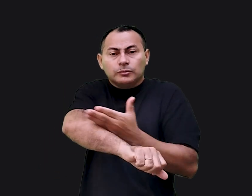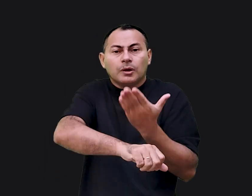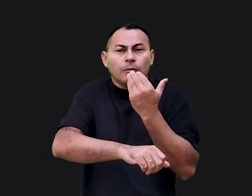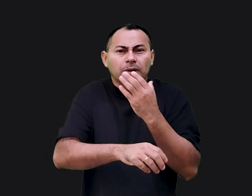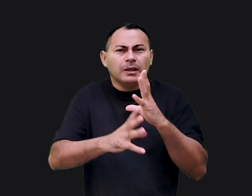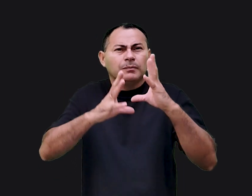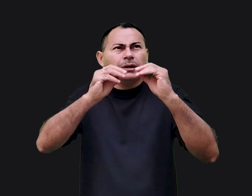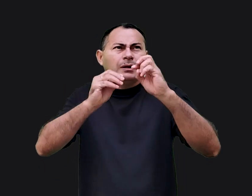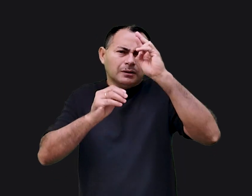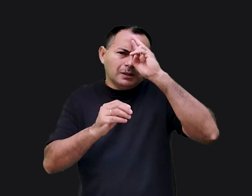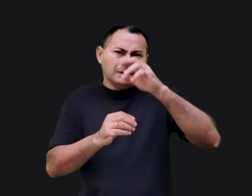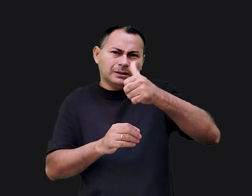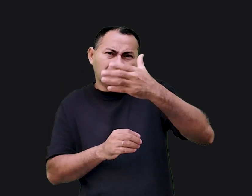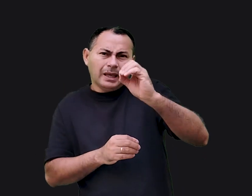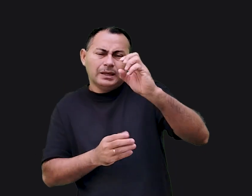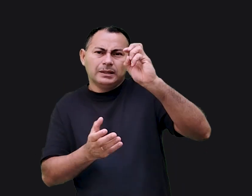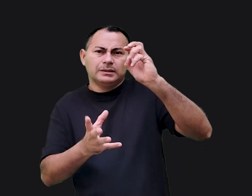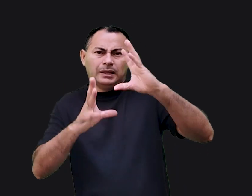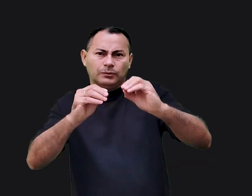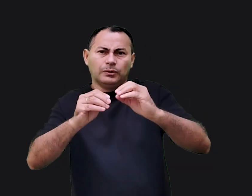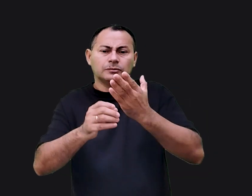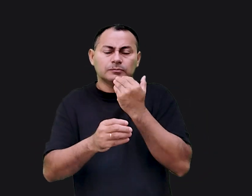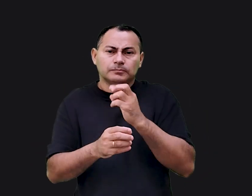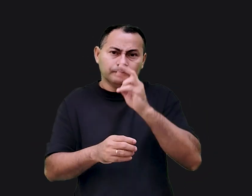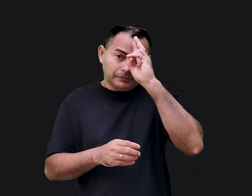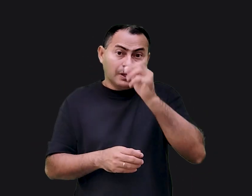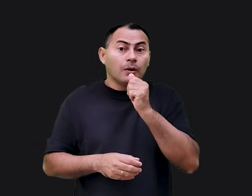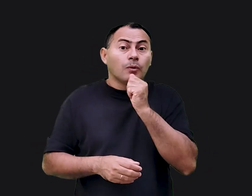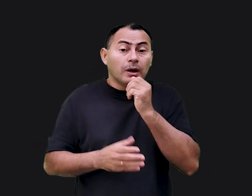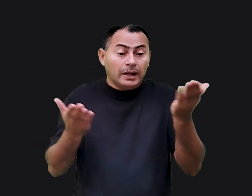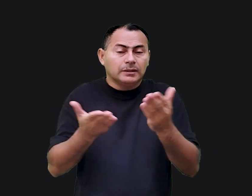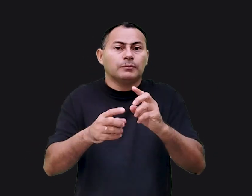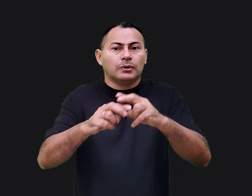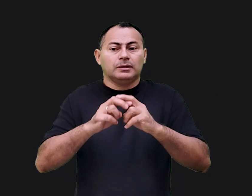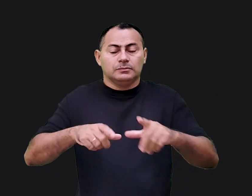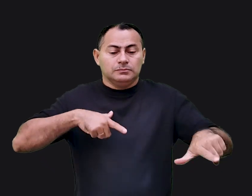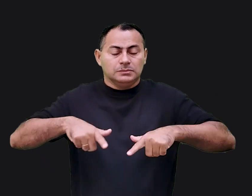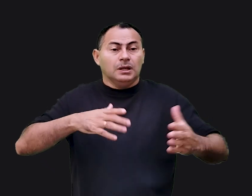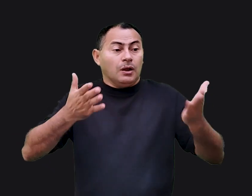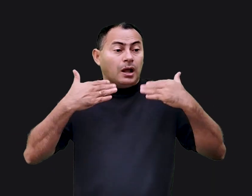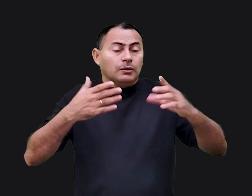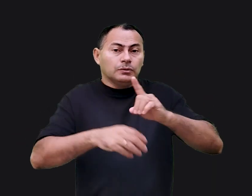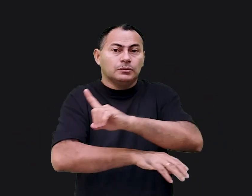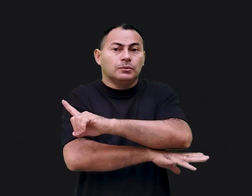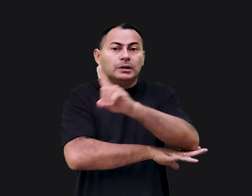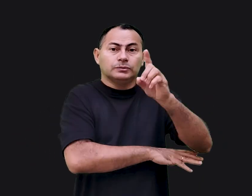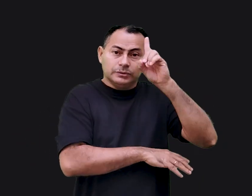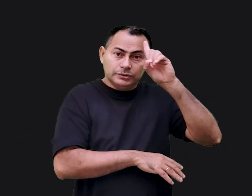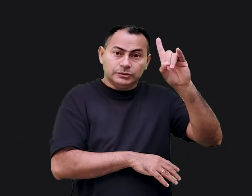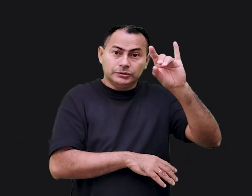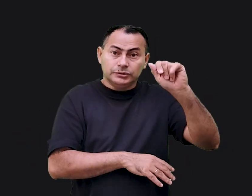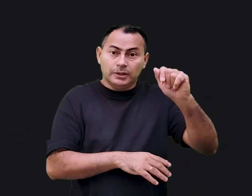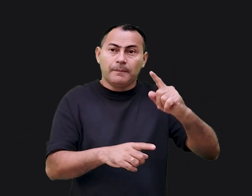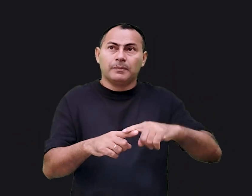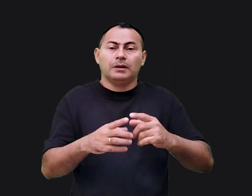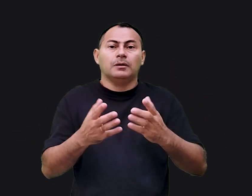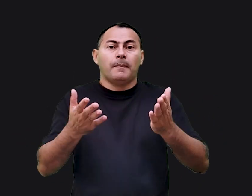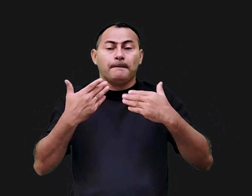jantar tarde por volta das 10 da noite hoje ainda é assim por causa do intenso calor durante o dia quando Paulo